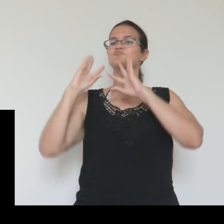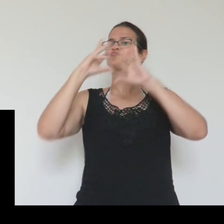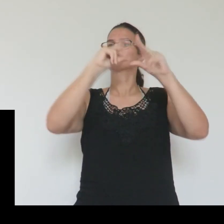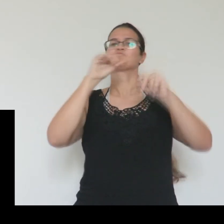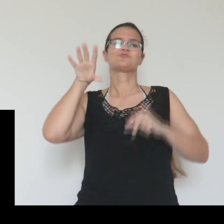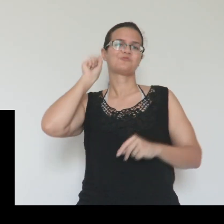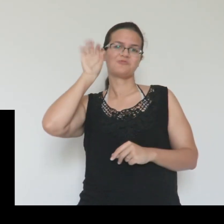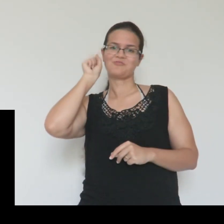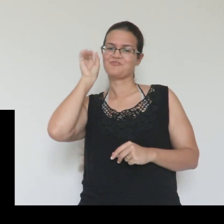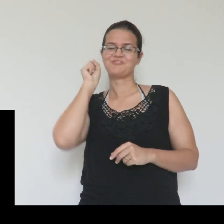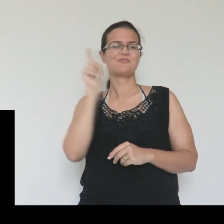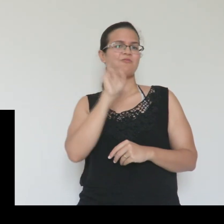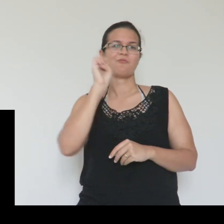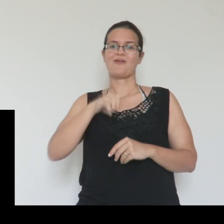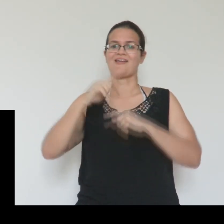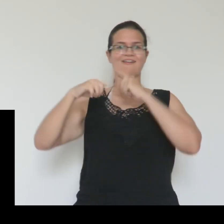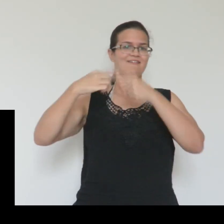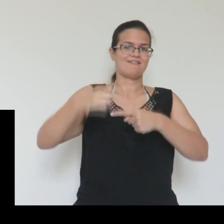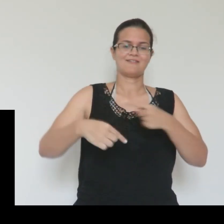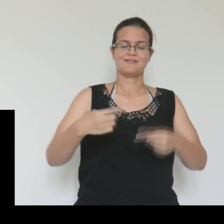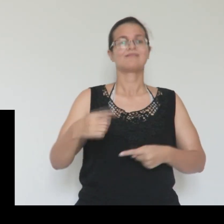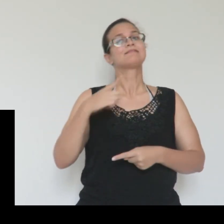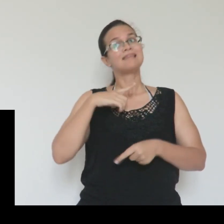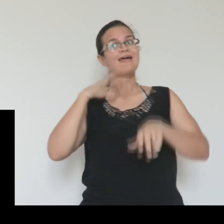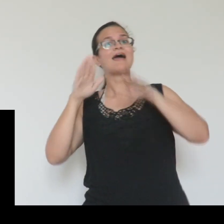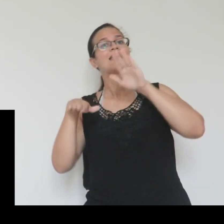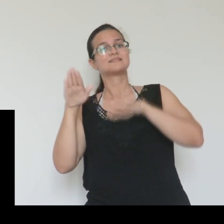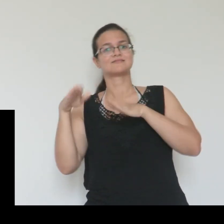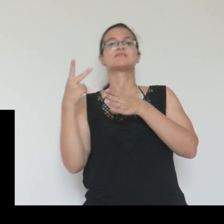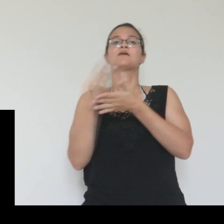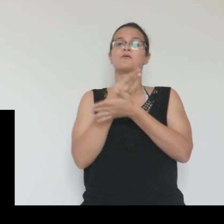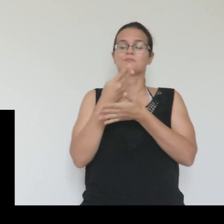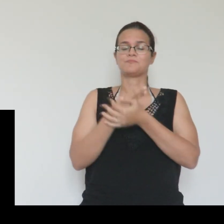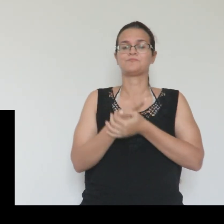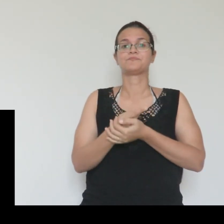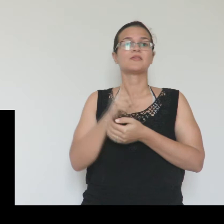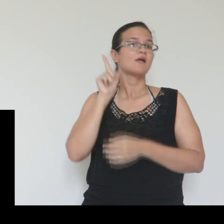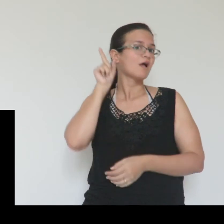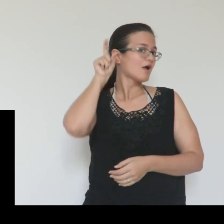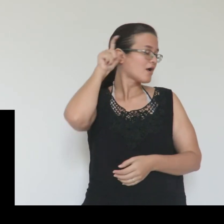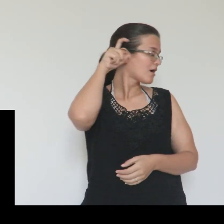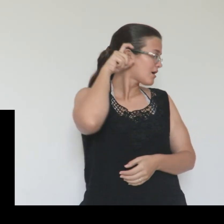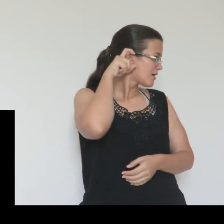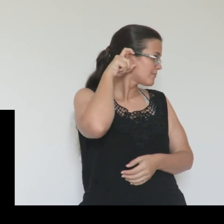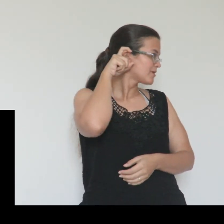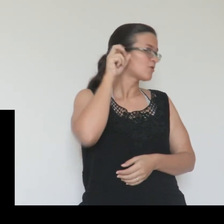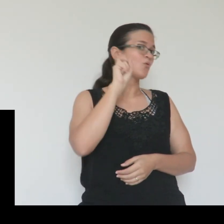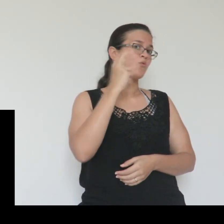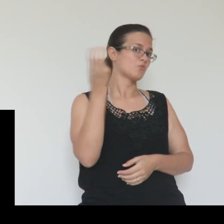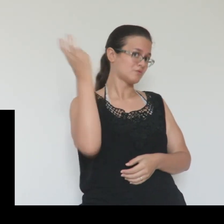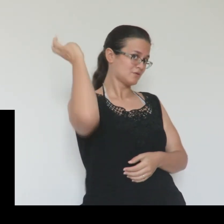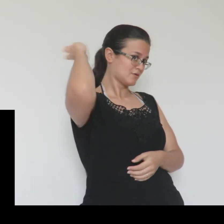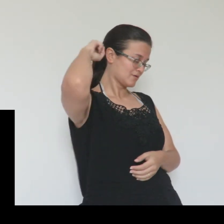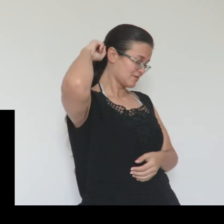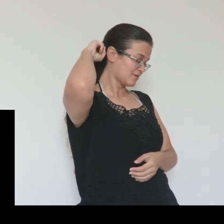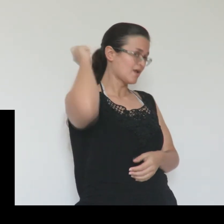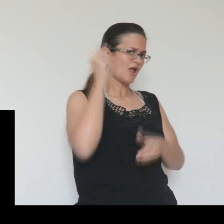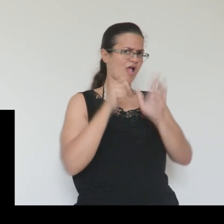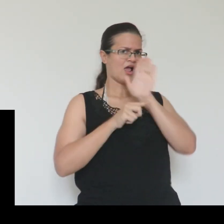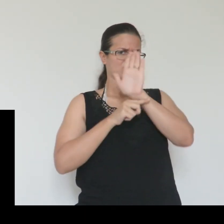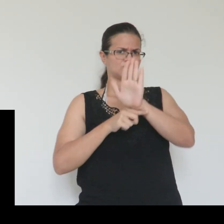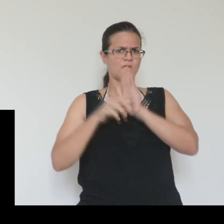ele ajuda a melhorar a audição dos surdos. Se o surdo ele tiver um resquício auditivo, sim, o aparelho